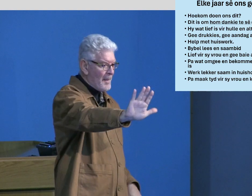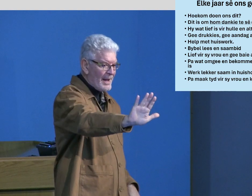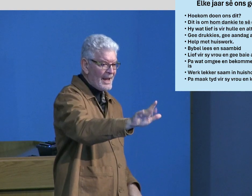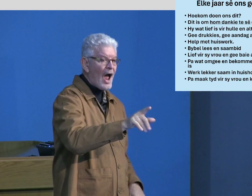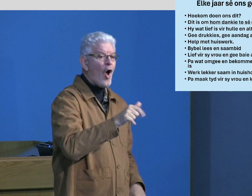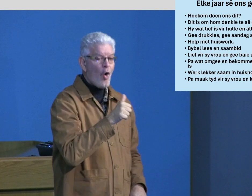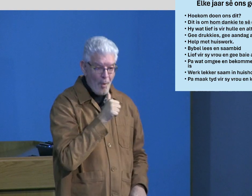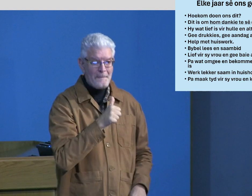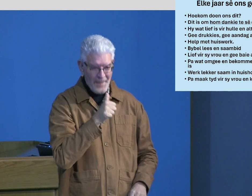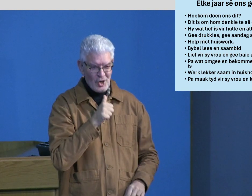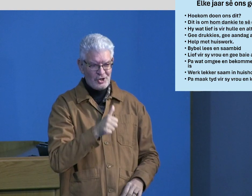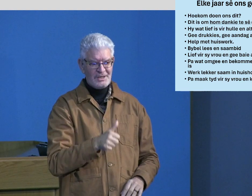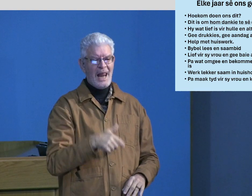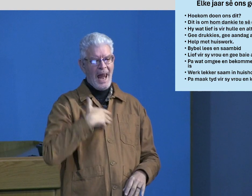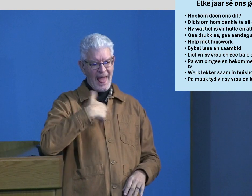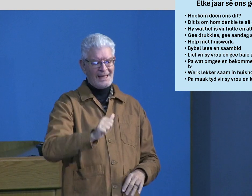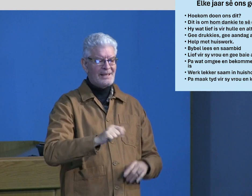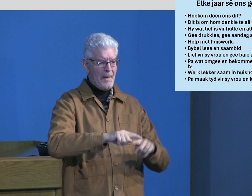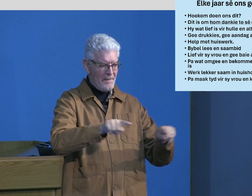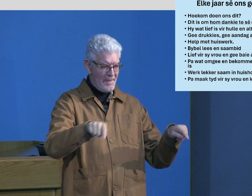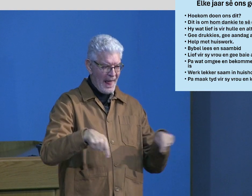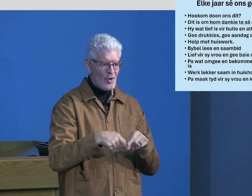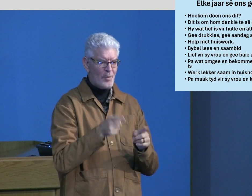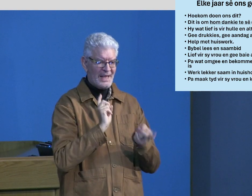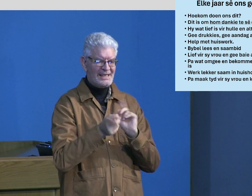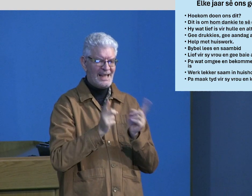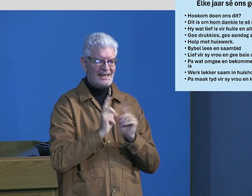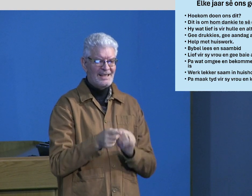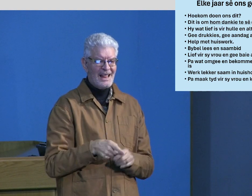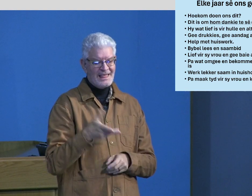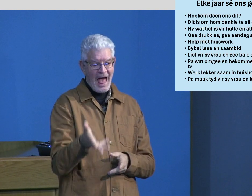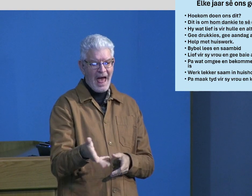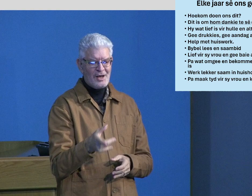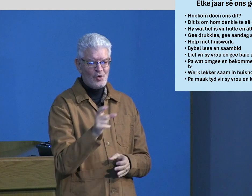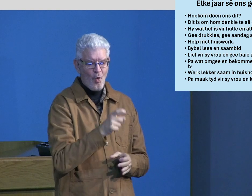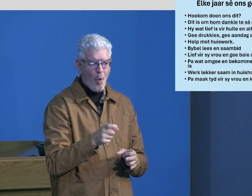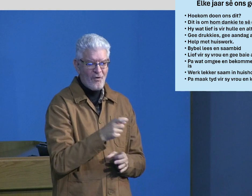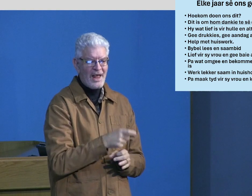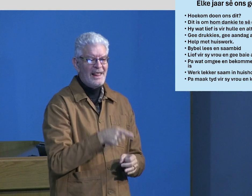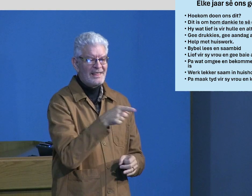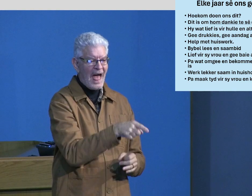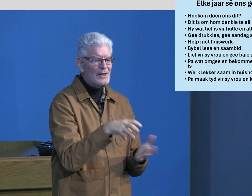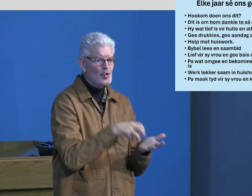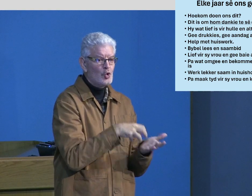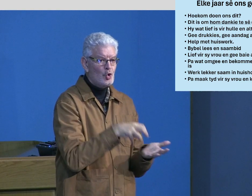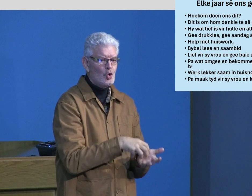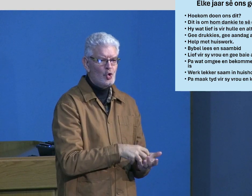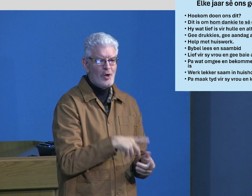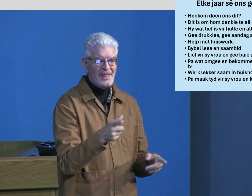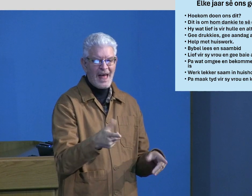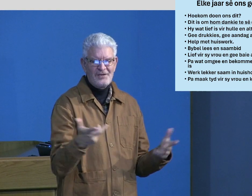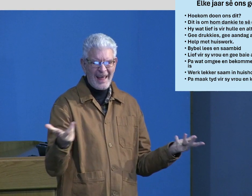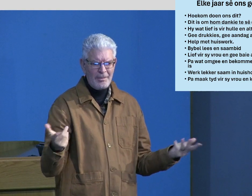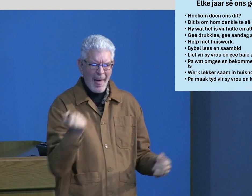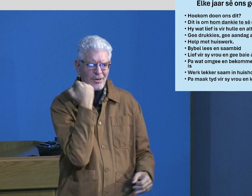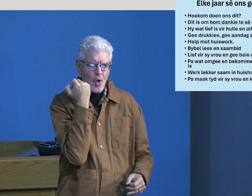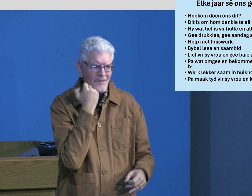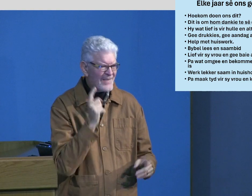nie, nie in die slaapkamer nie, in die kombuis, die lekkerste plek om te kuier. Daar's koffie, daar's koekies, daar's